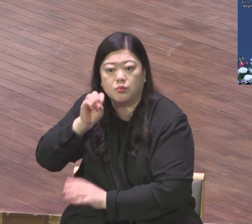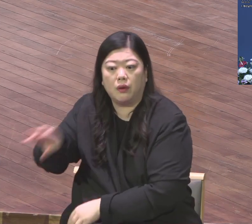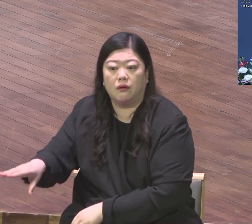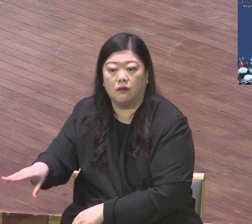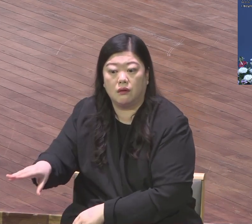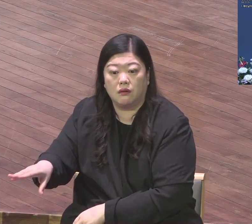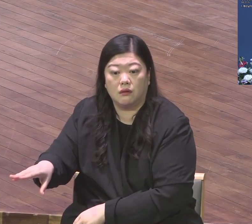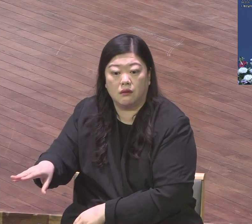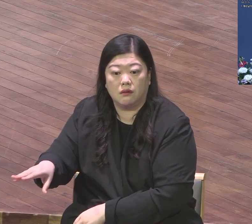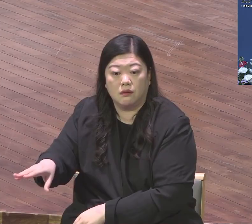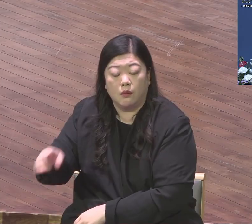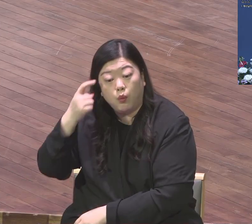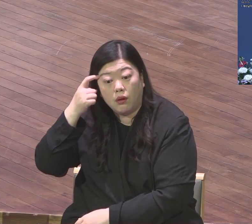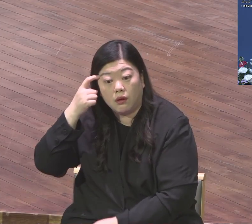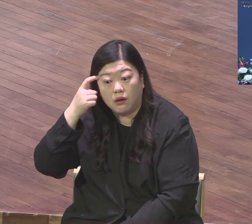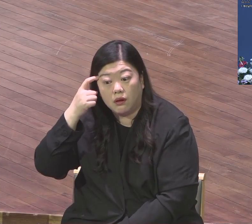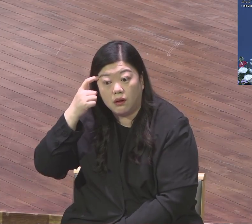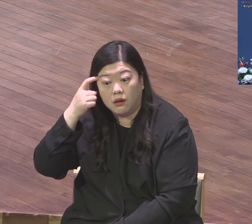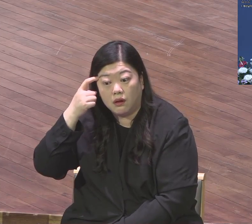말이에요.